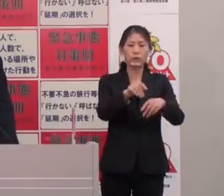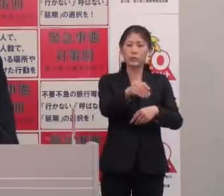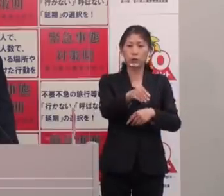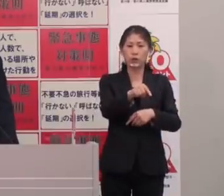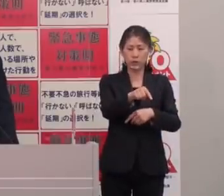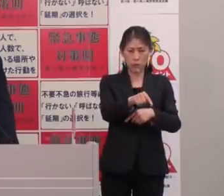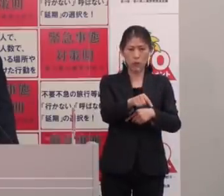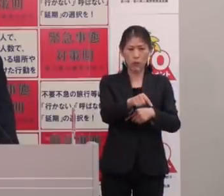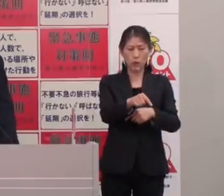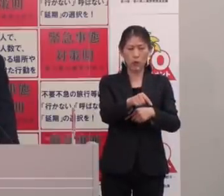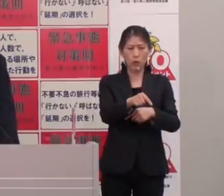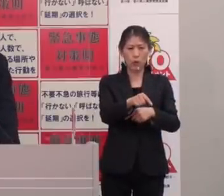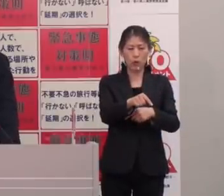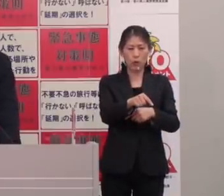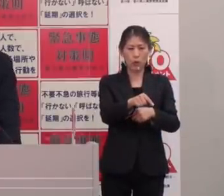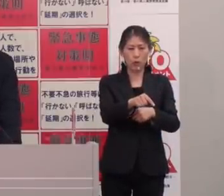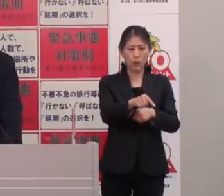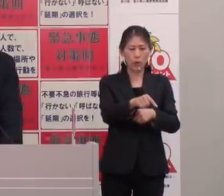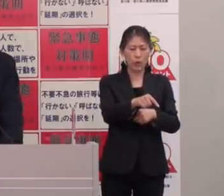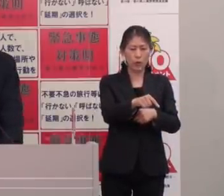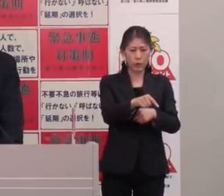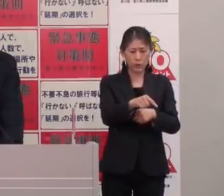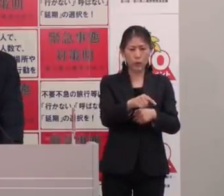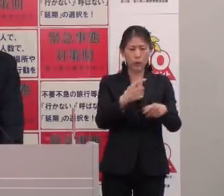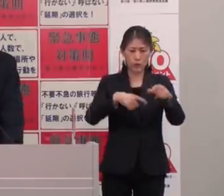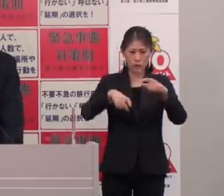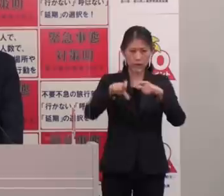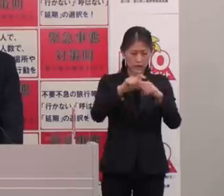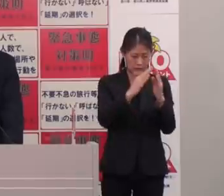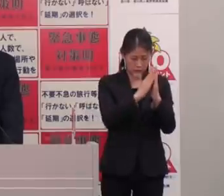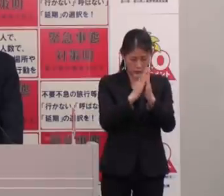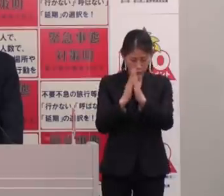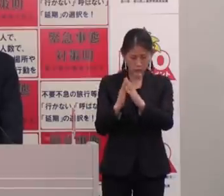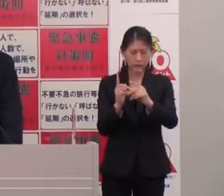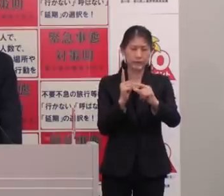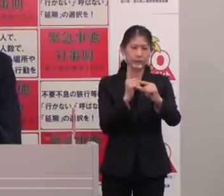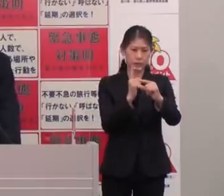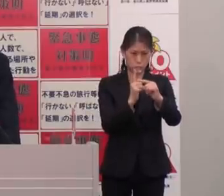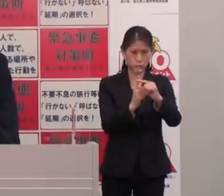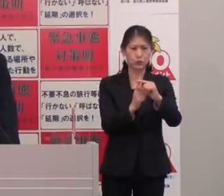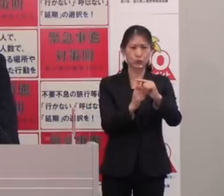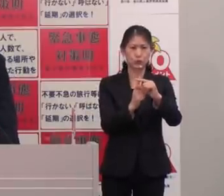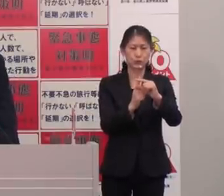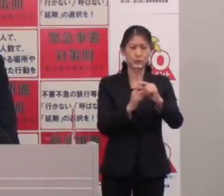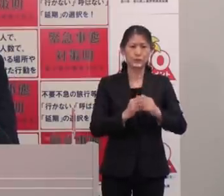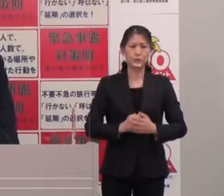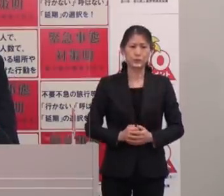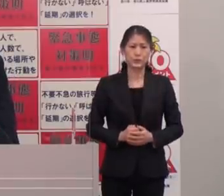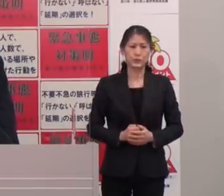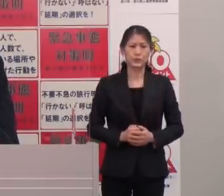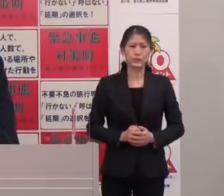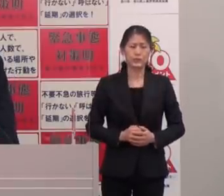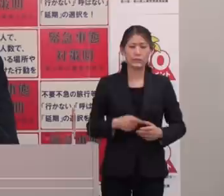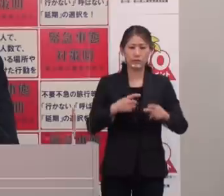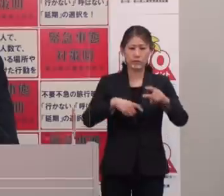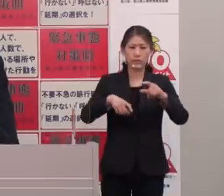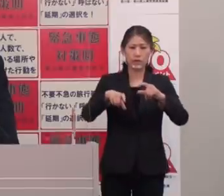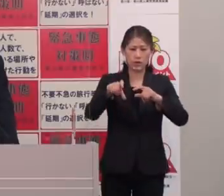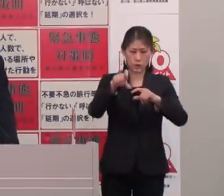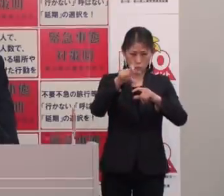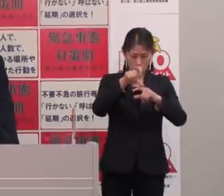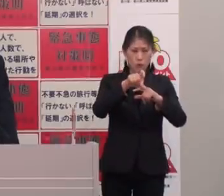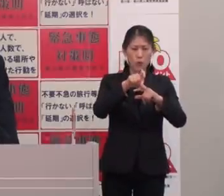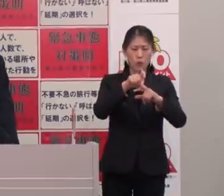について個別にお願いをしているところでありますけれども、一層の病床確